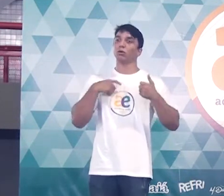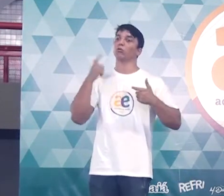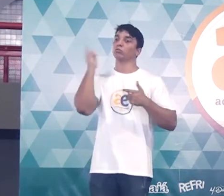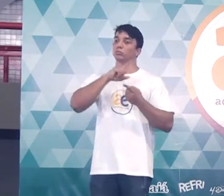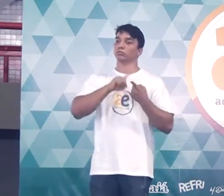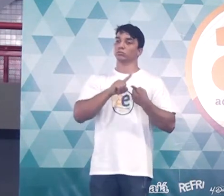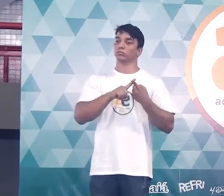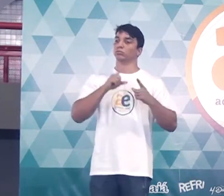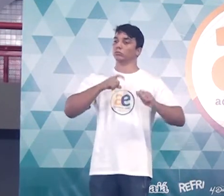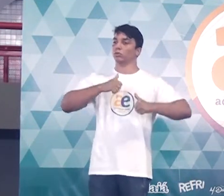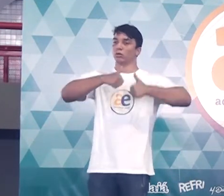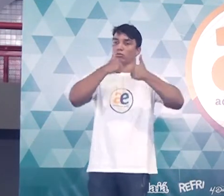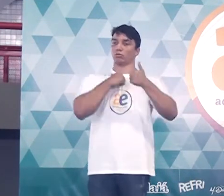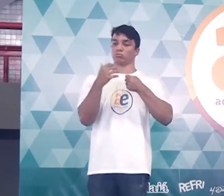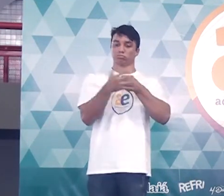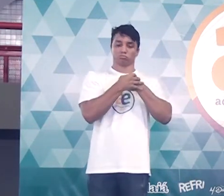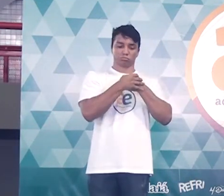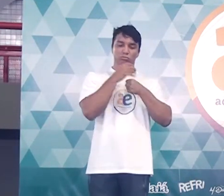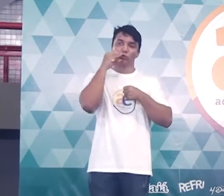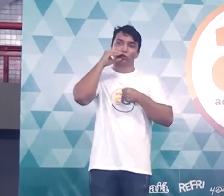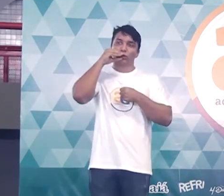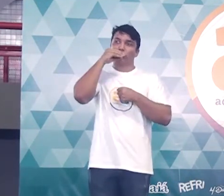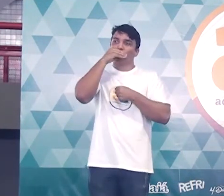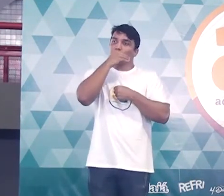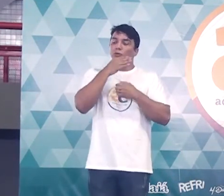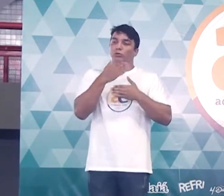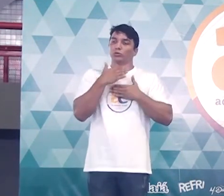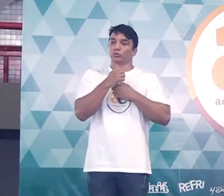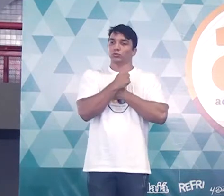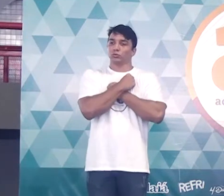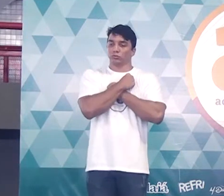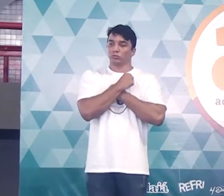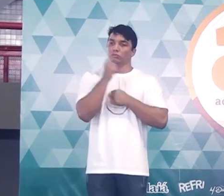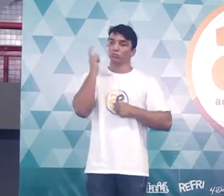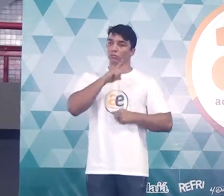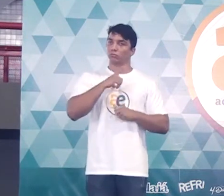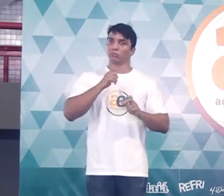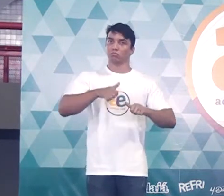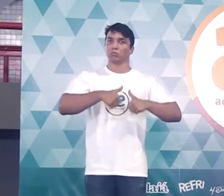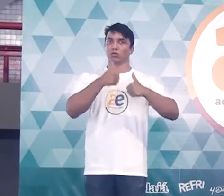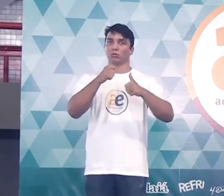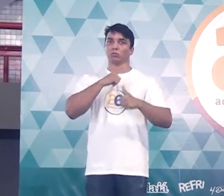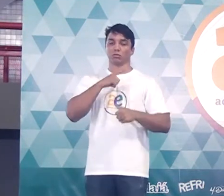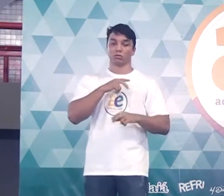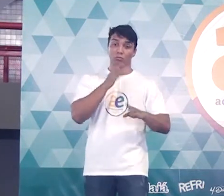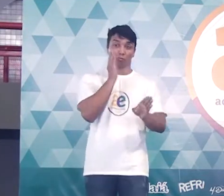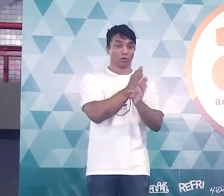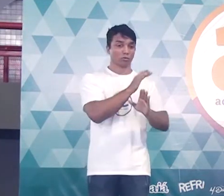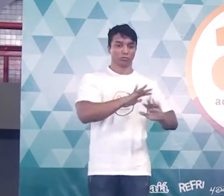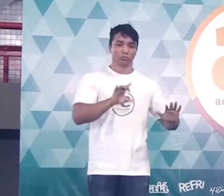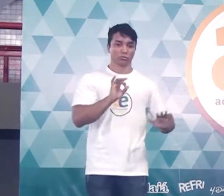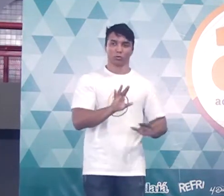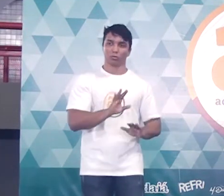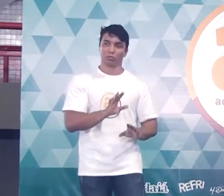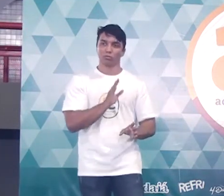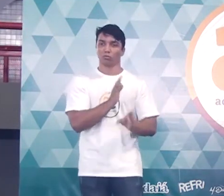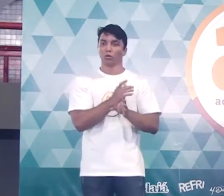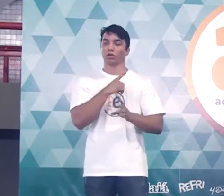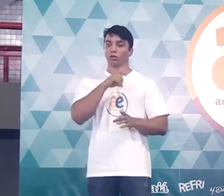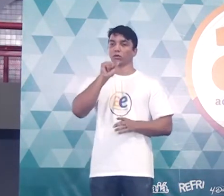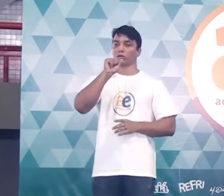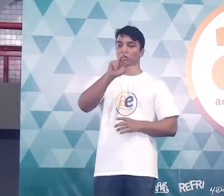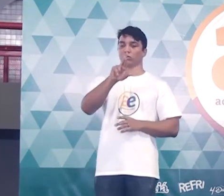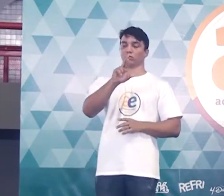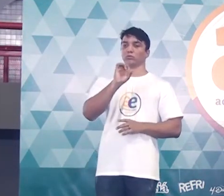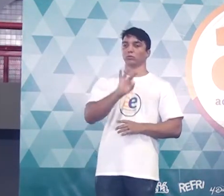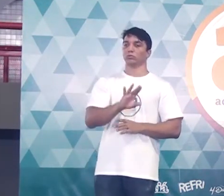também como isolante térmico. Então até melhora se você vestir ao contrário as roupas de lã. Mas por causa disso, viu? Por causa do ar,